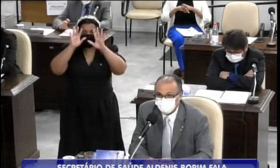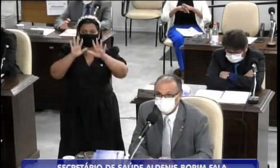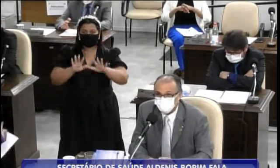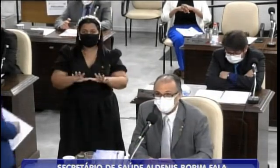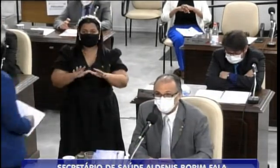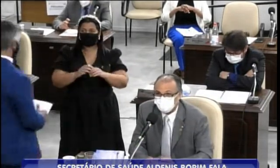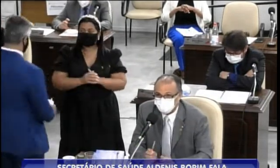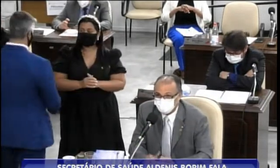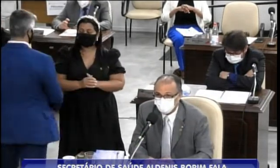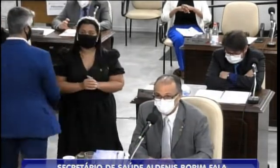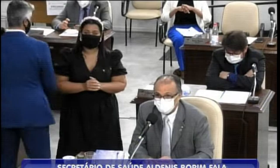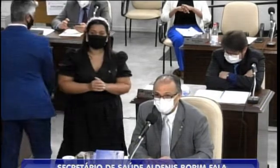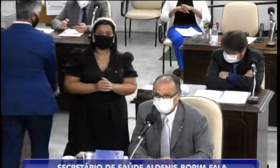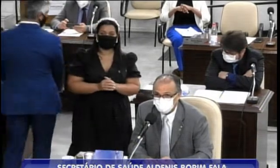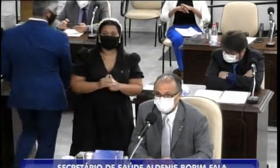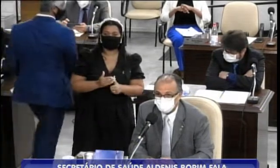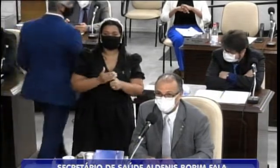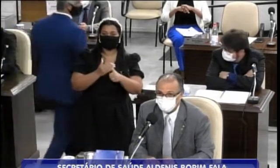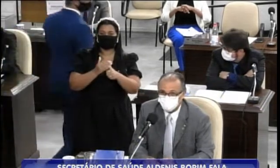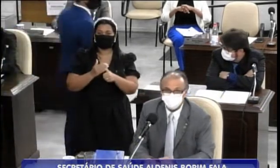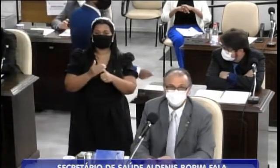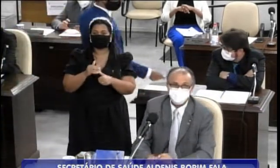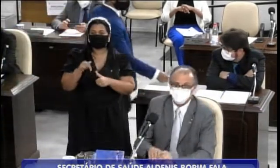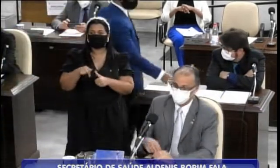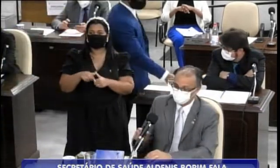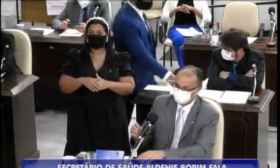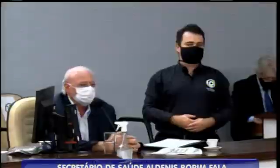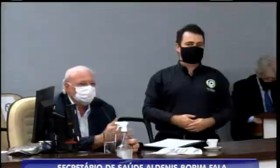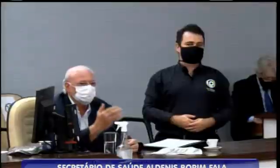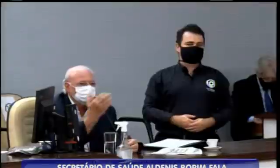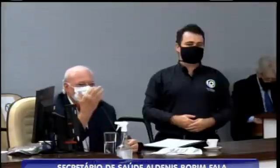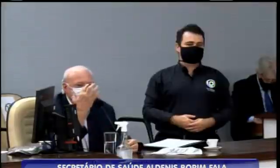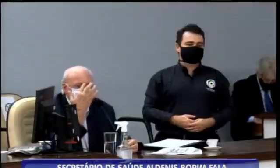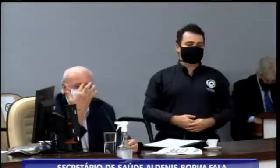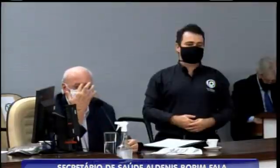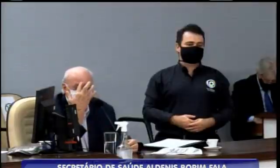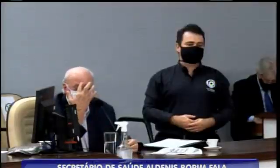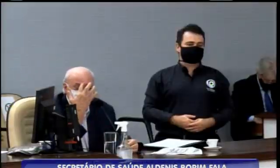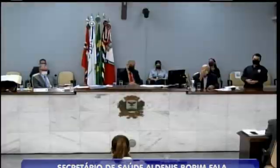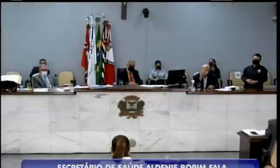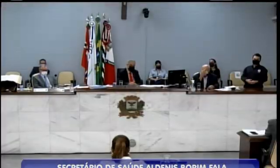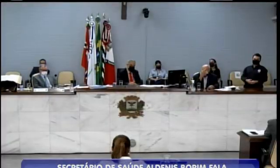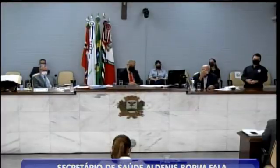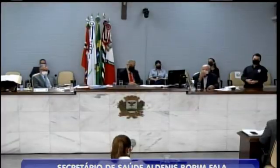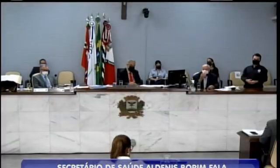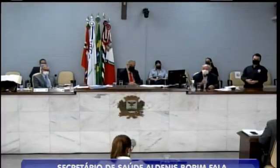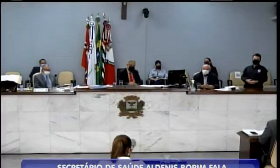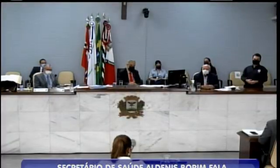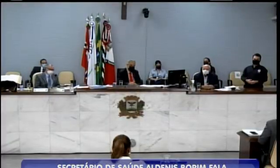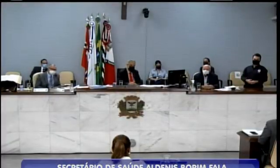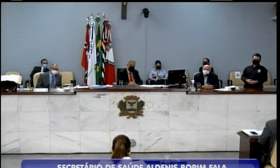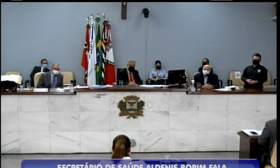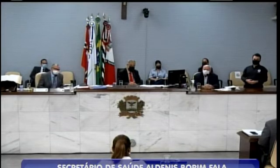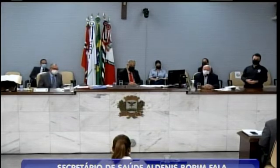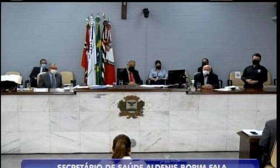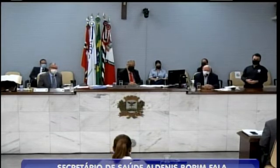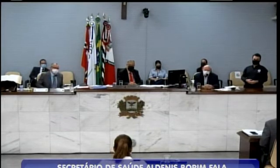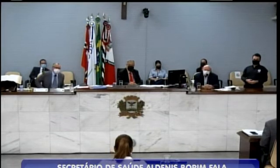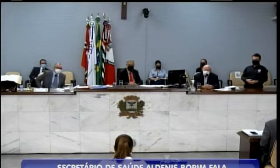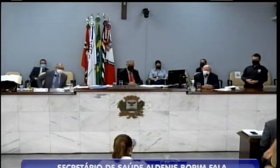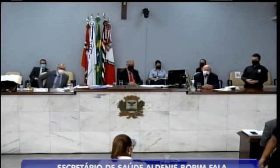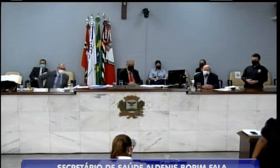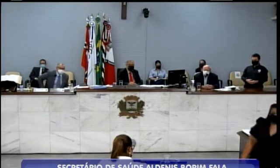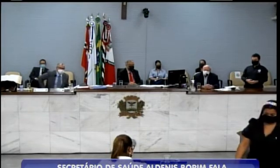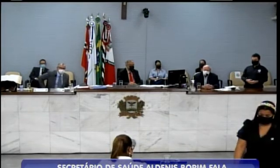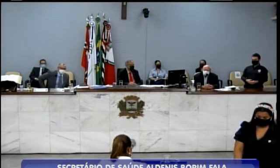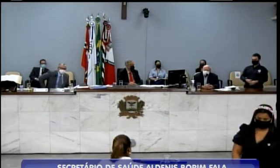Amém. Em nome dos técnicos aí, cumprimento a higiene. Obrigado. Vereadora Karina. Boa tarde, doutor Aldenis, Oi, Jenny.